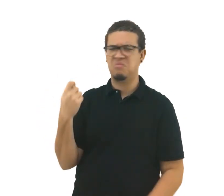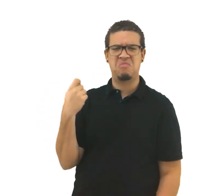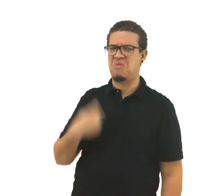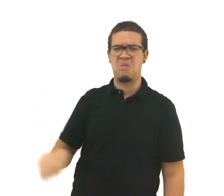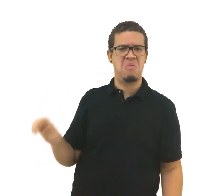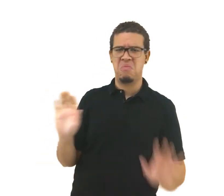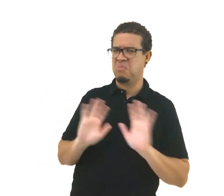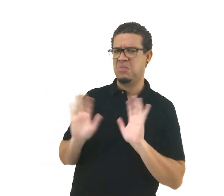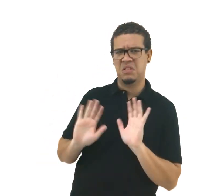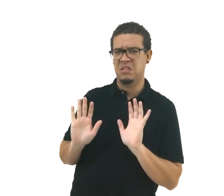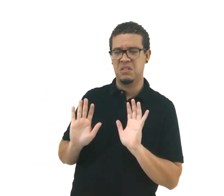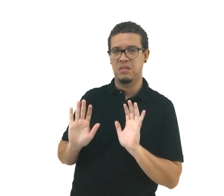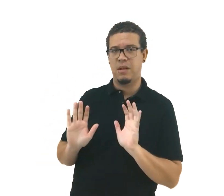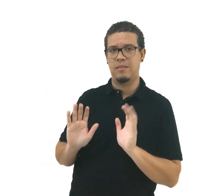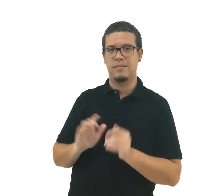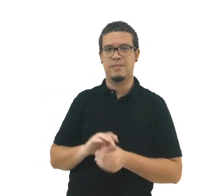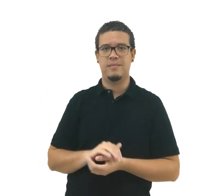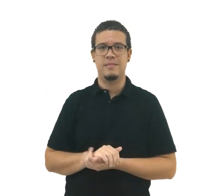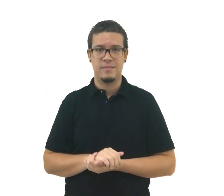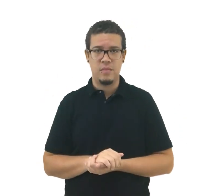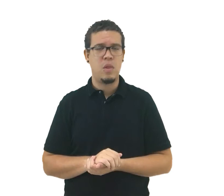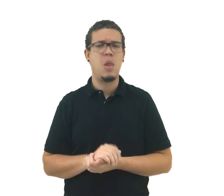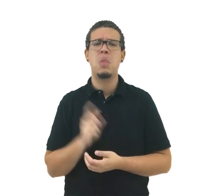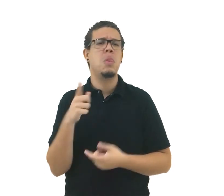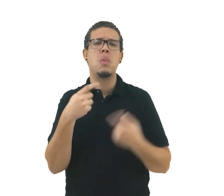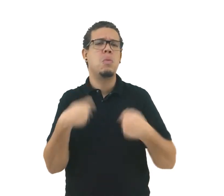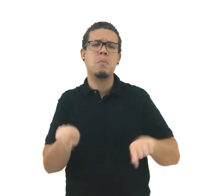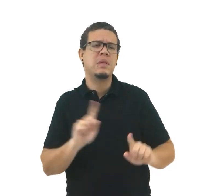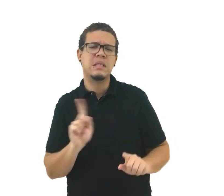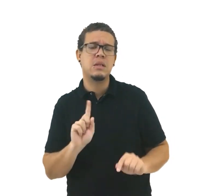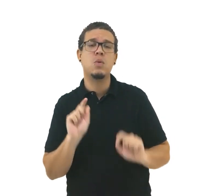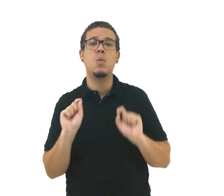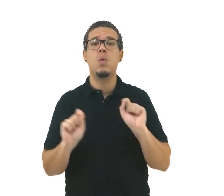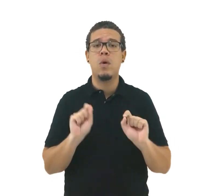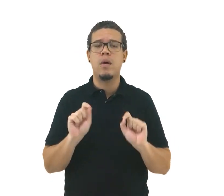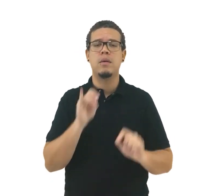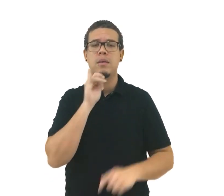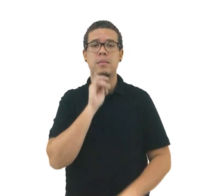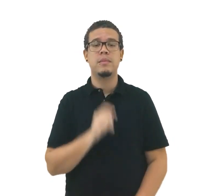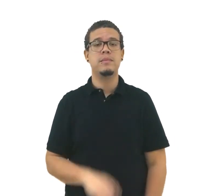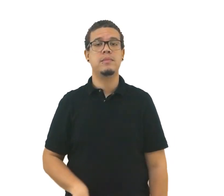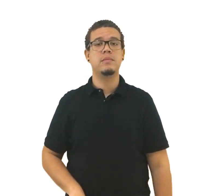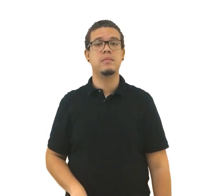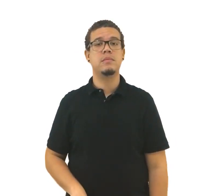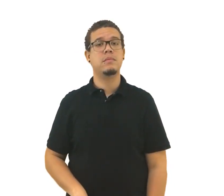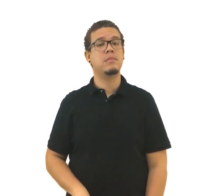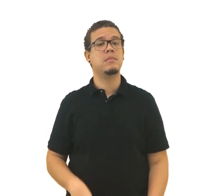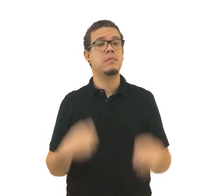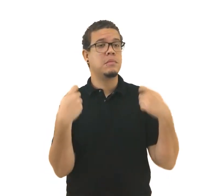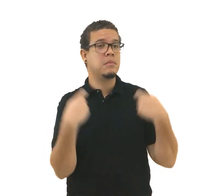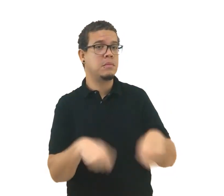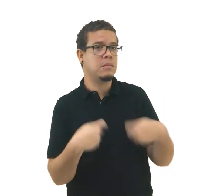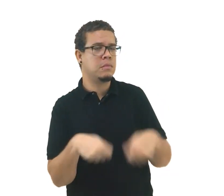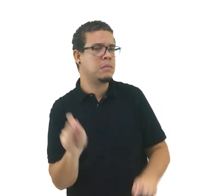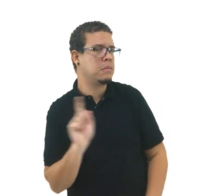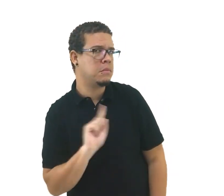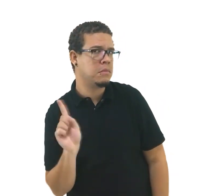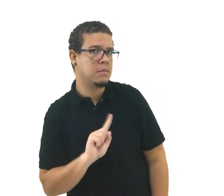preciso. Essa seria a forma correta de sinalizar. Eu não preciso colocar sinal por sinal,